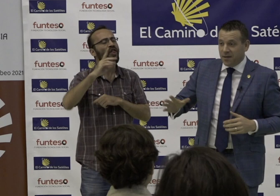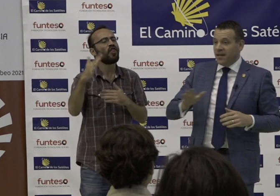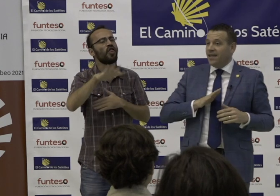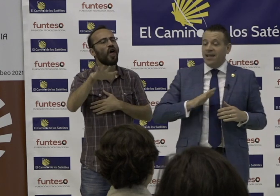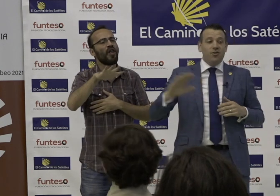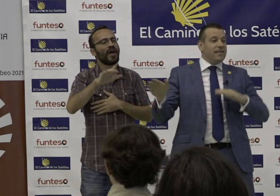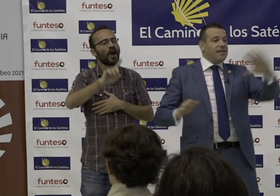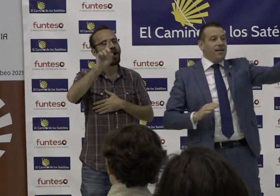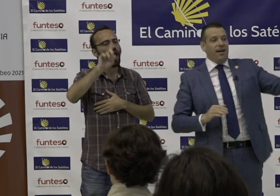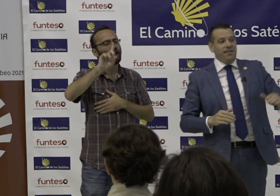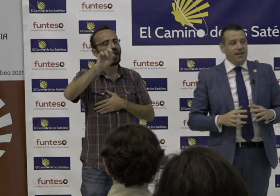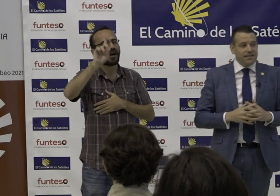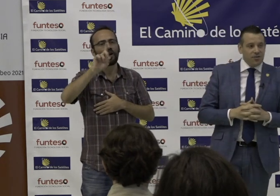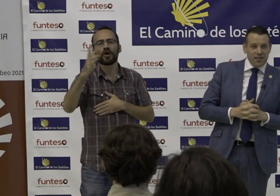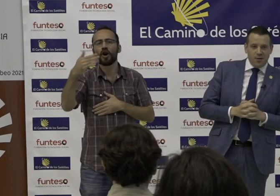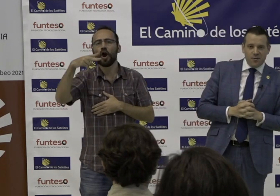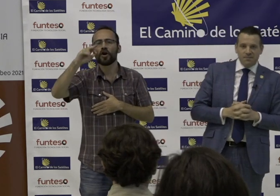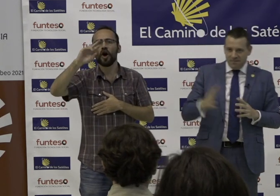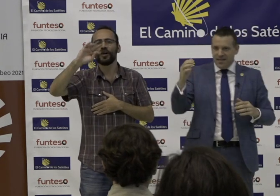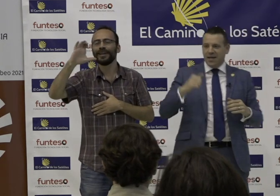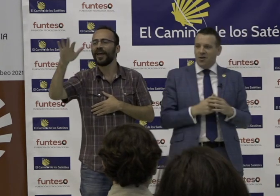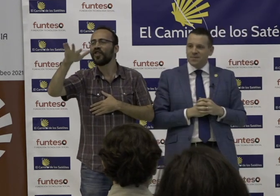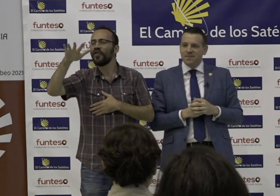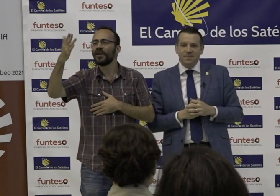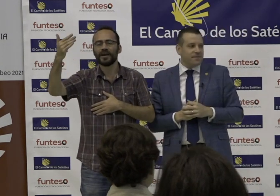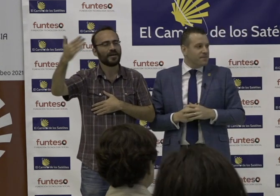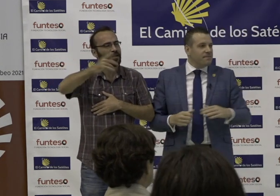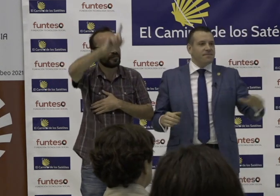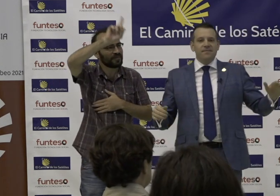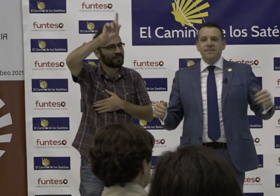pero decirme, el norte está hacia esta orientación. Indicadlo.